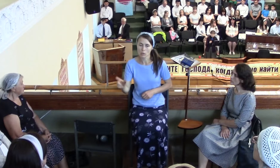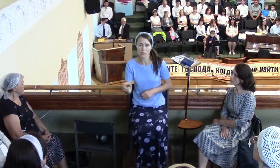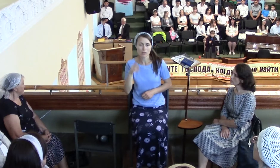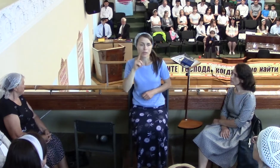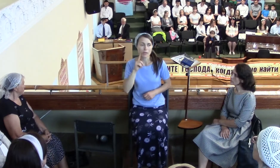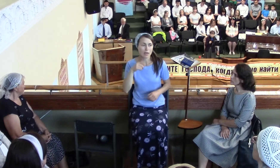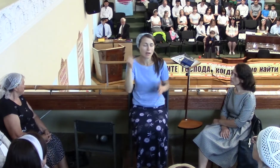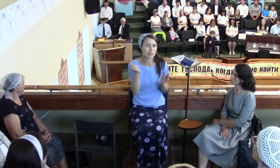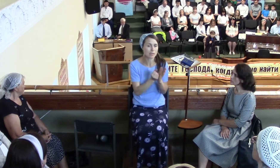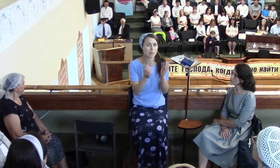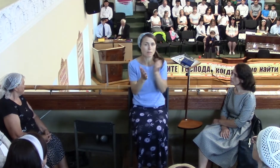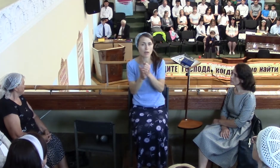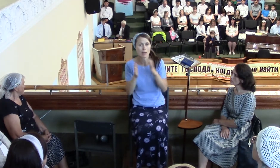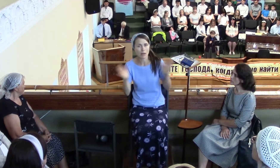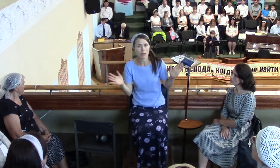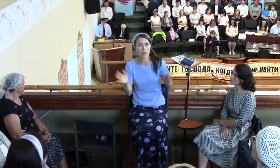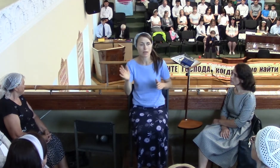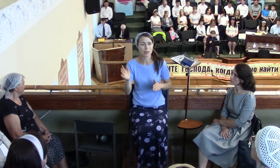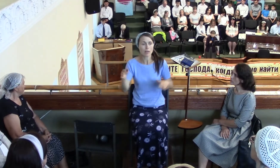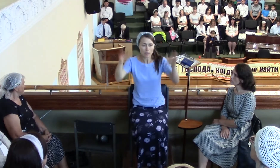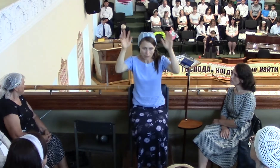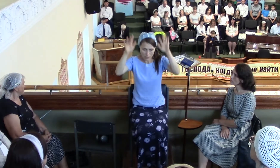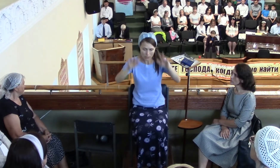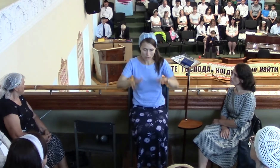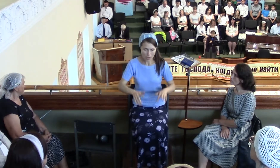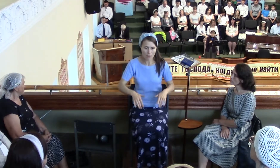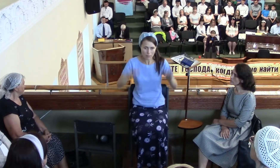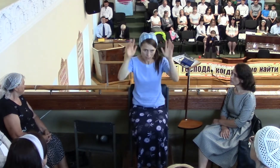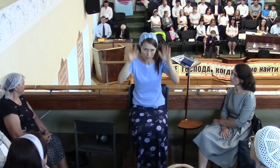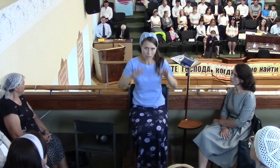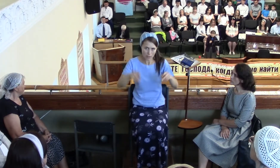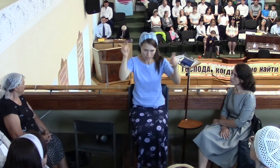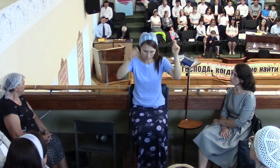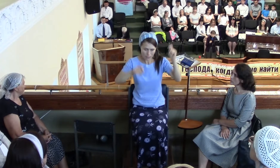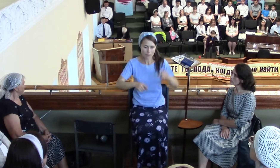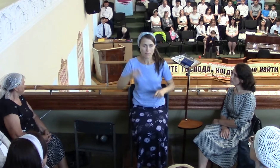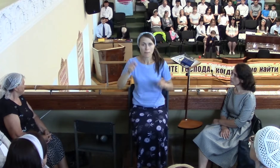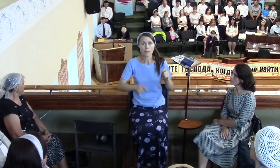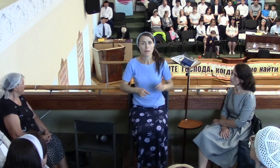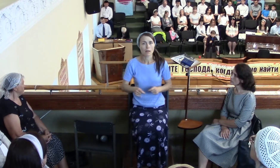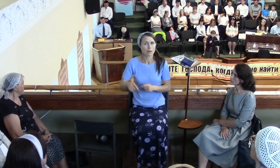Дождями, ливнями омыт, хранит тот крест страданий звуки,